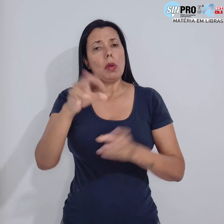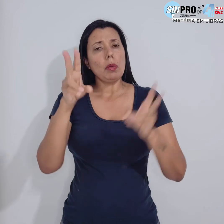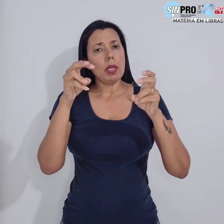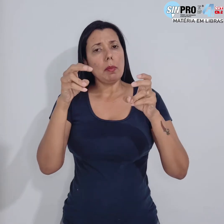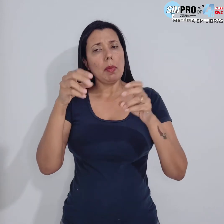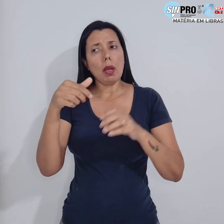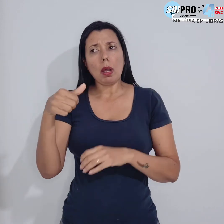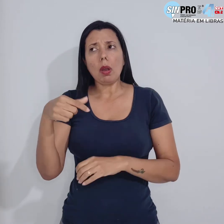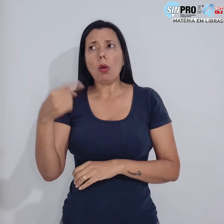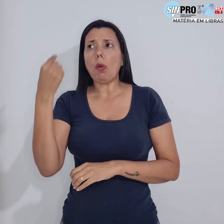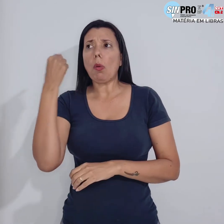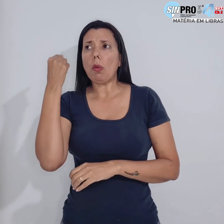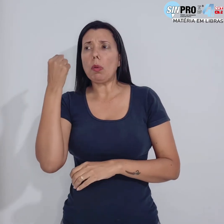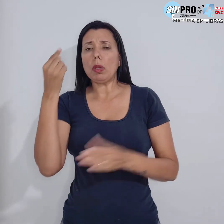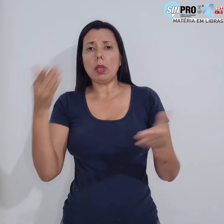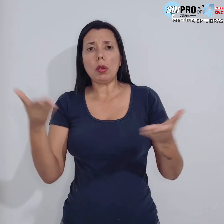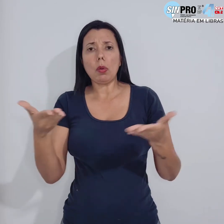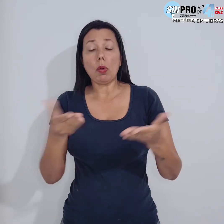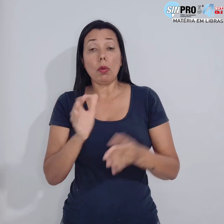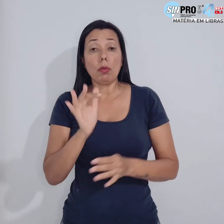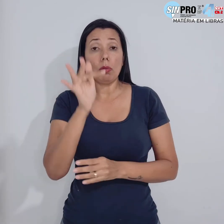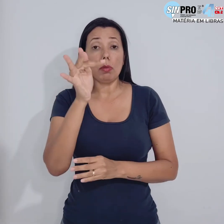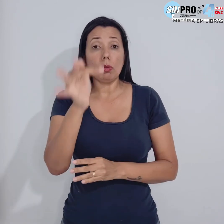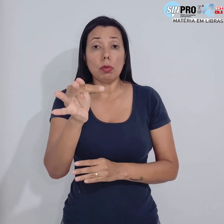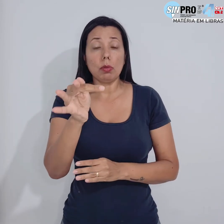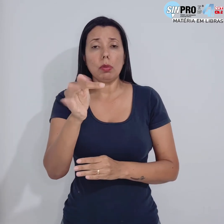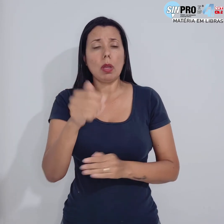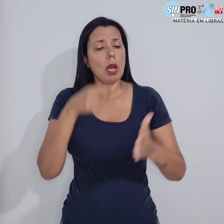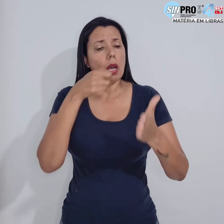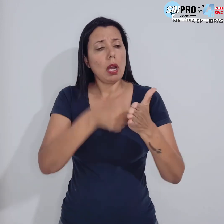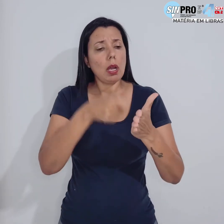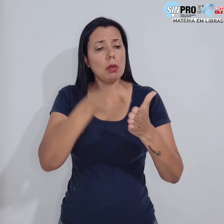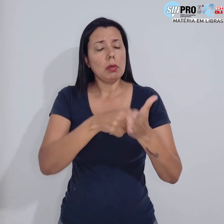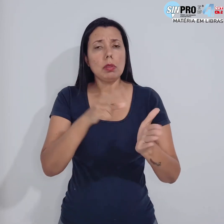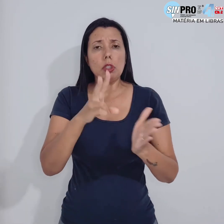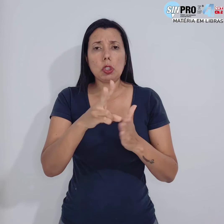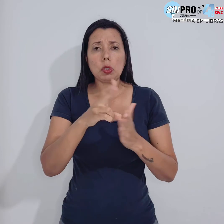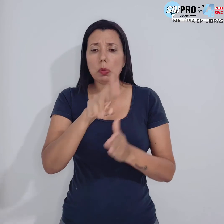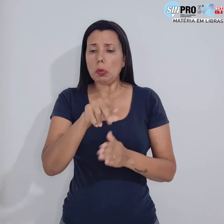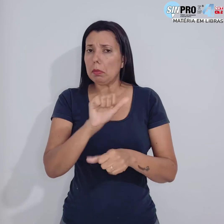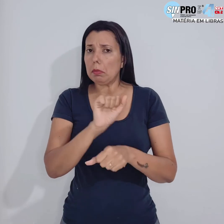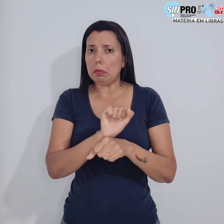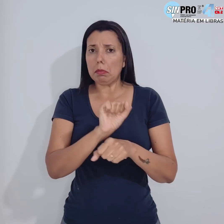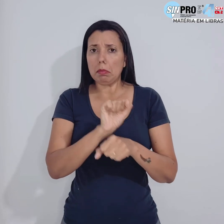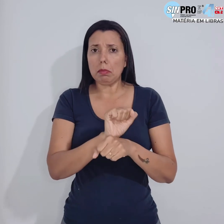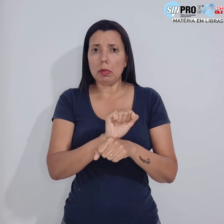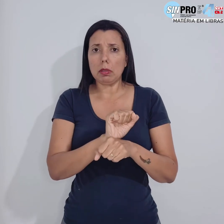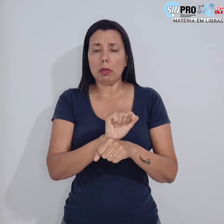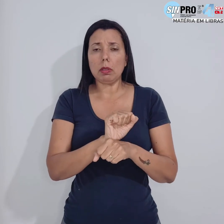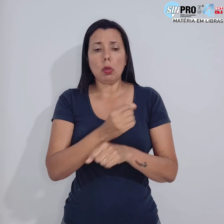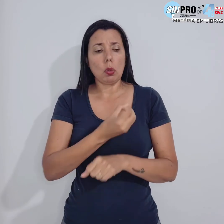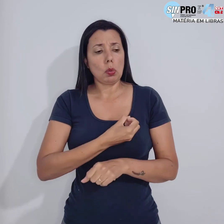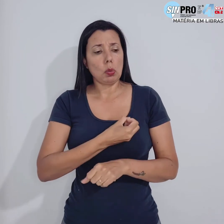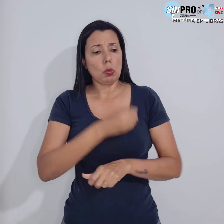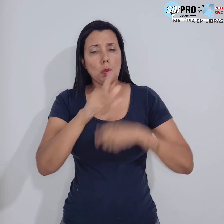Para Alain Miguel Alves Apurinã, da nação Apurinã, terra indígena localizada no